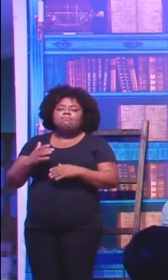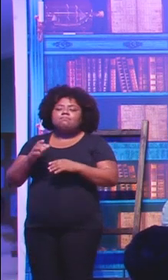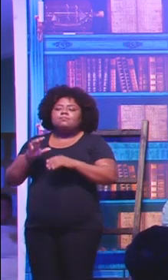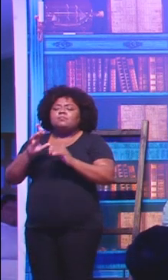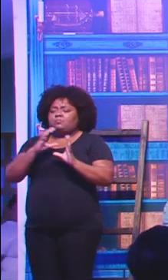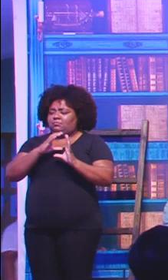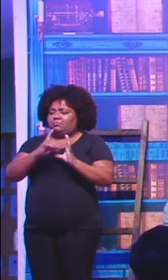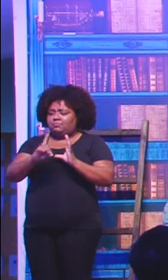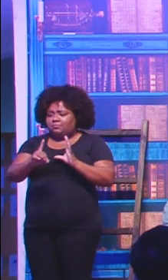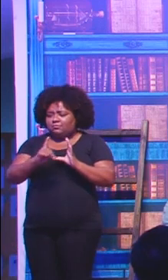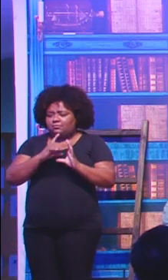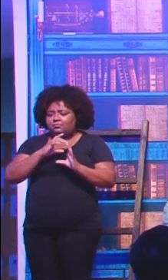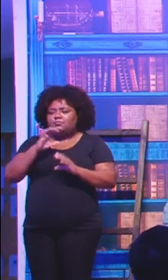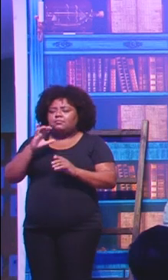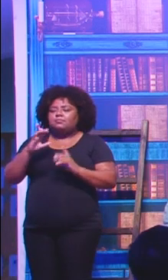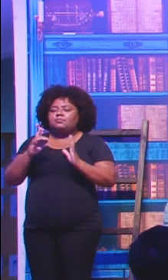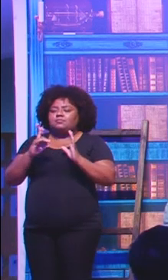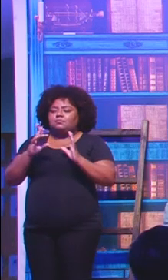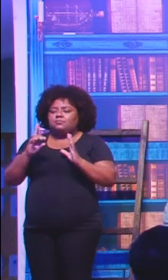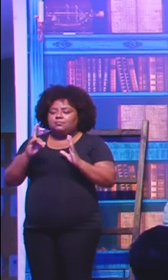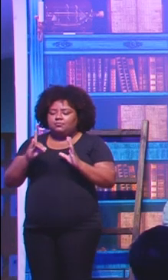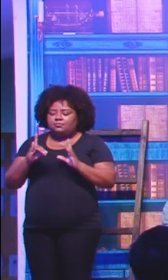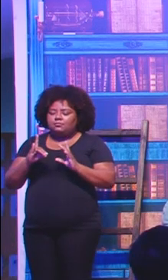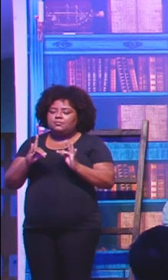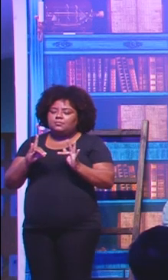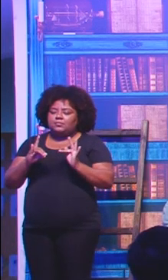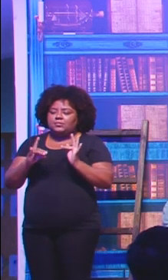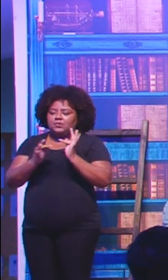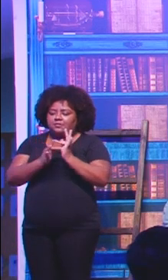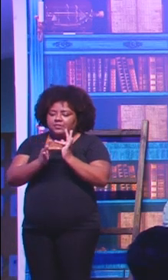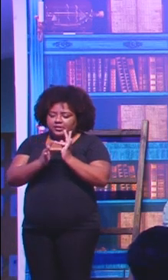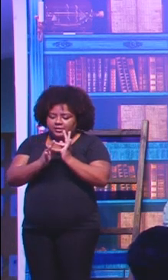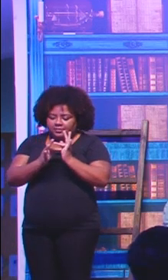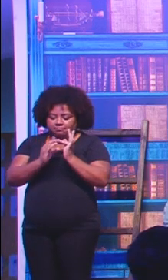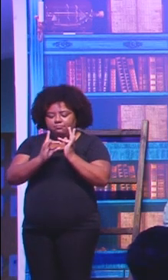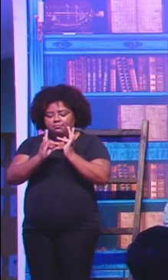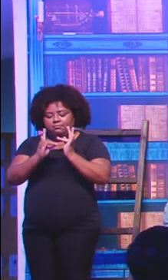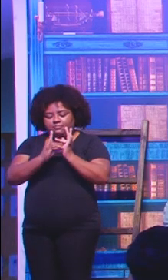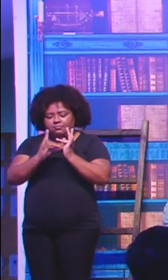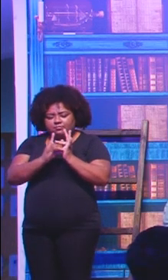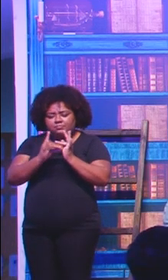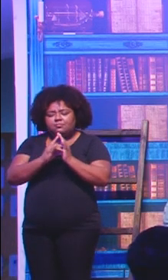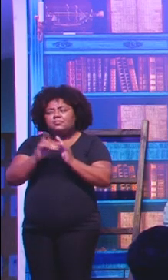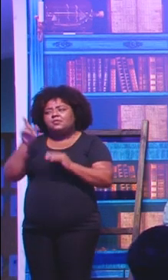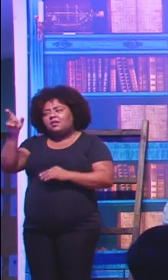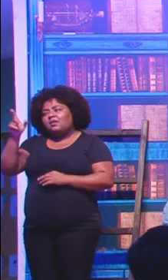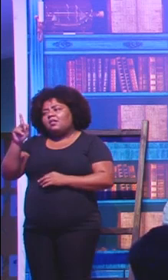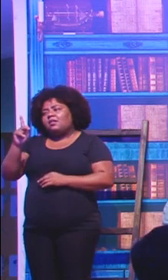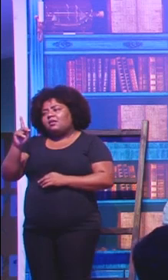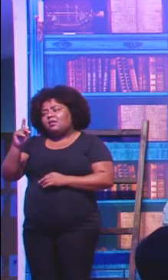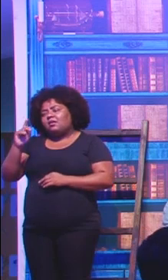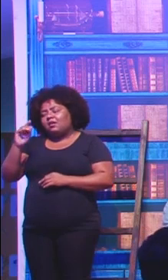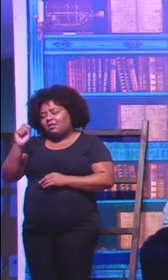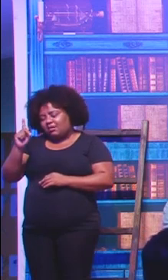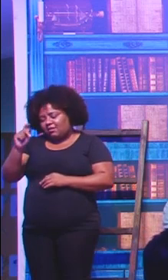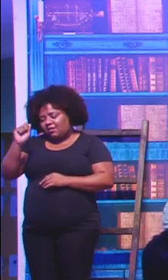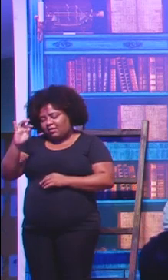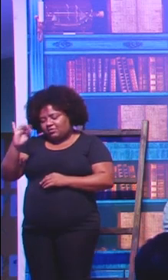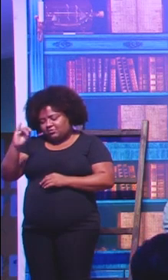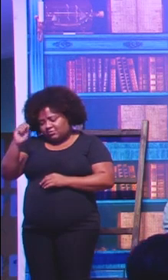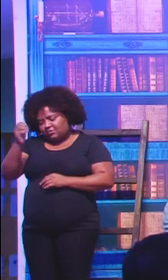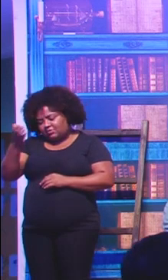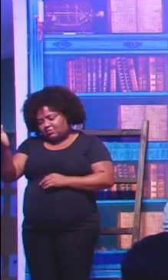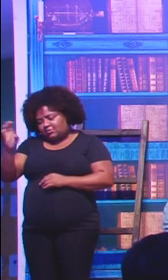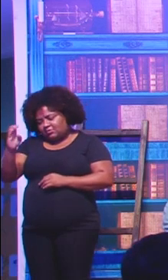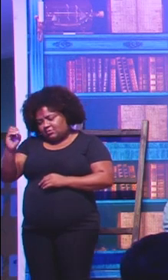a curadoria da Flica, aqui na pessoa da querida Kátia Borges, essa poeta que eu amo, né, que acho que é uma poeta que precisa